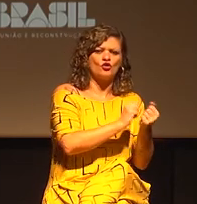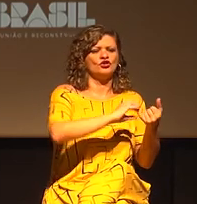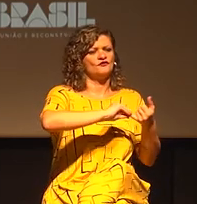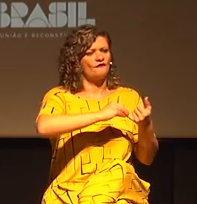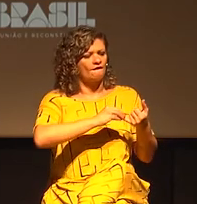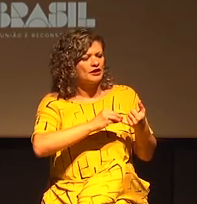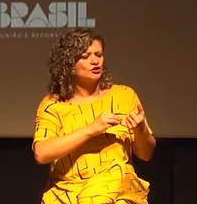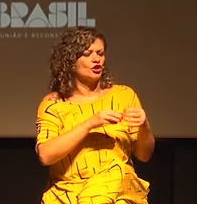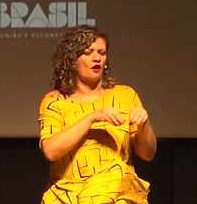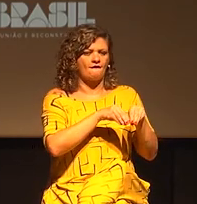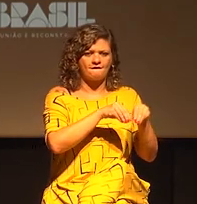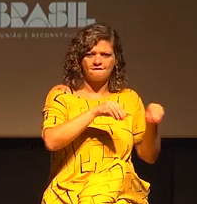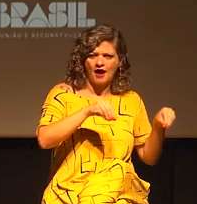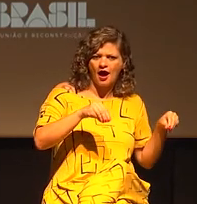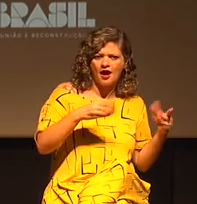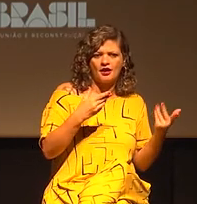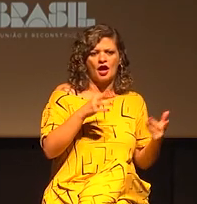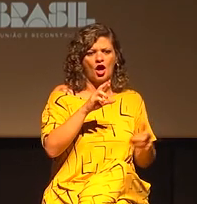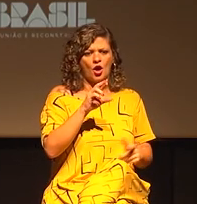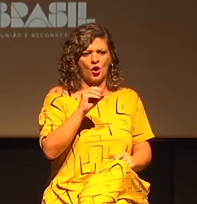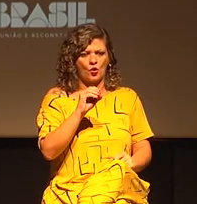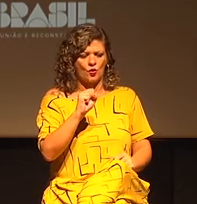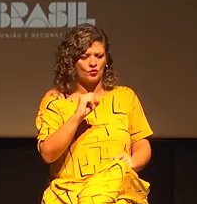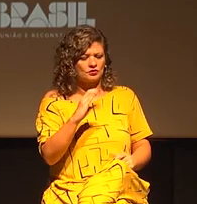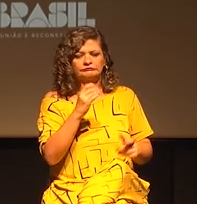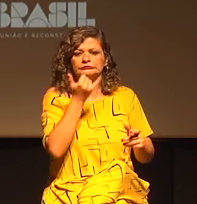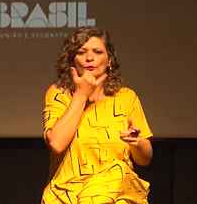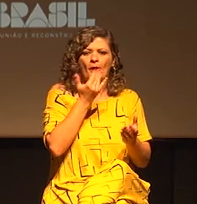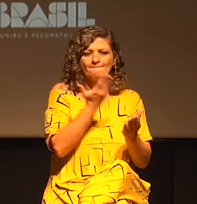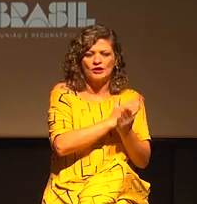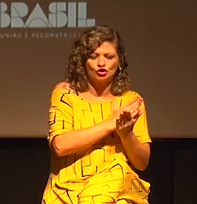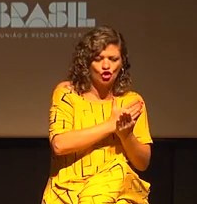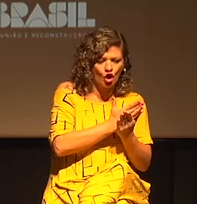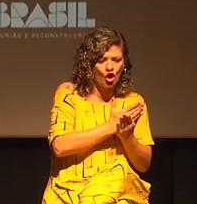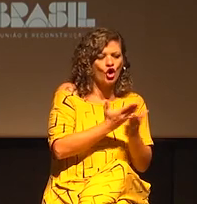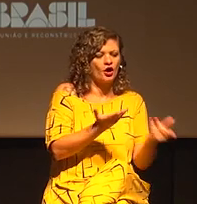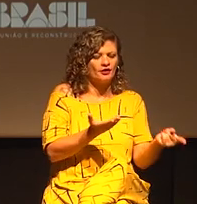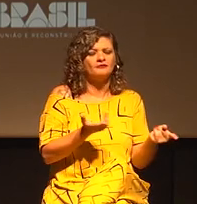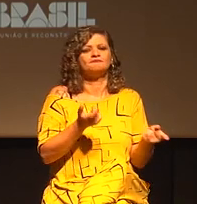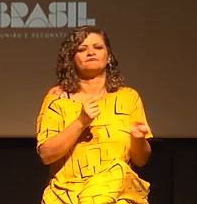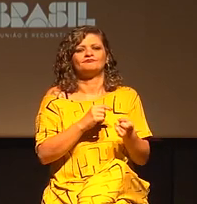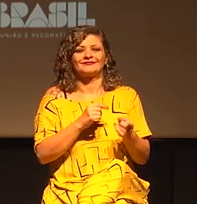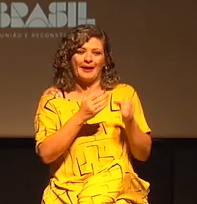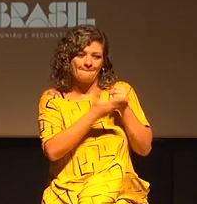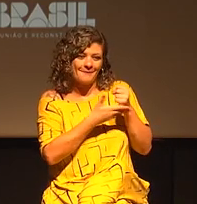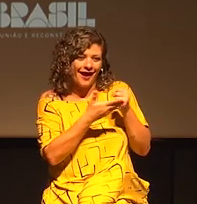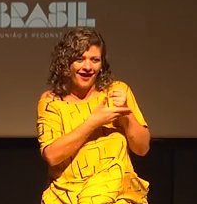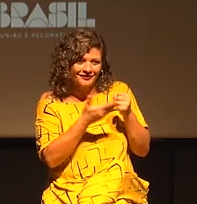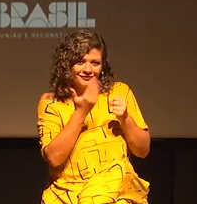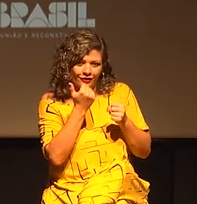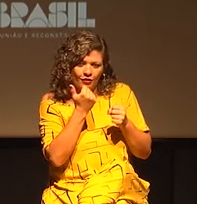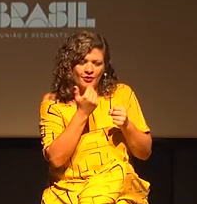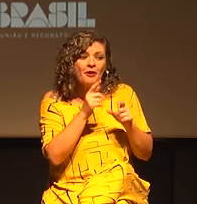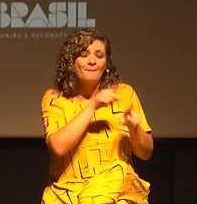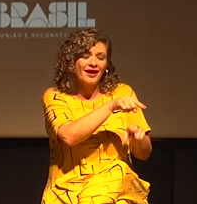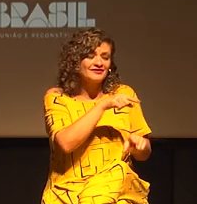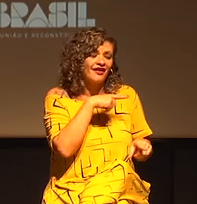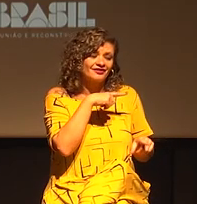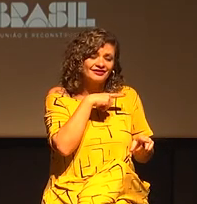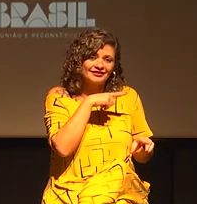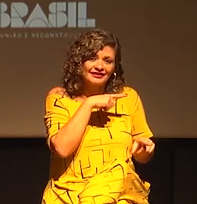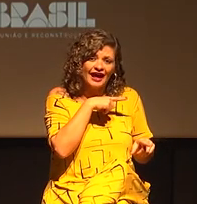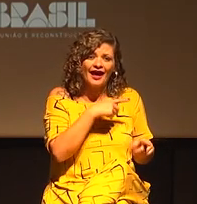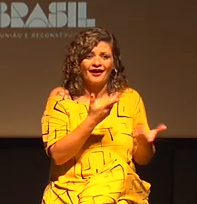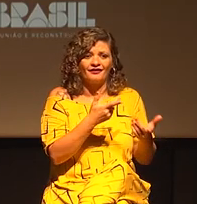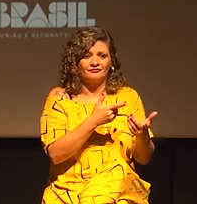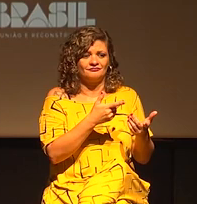a farinha de né de rosca ali ou a farinha de mandioca né Para para que o que é a base alimentar do brasileiro mas a gente também precisa de